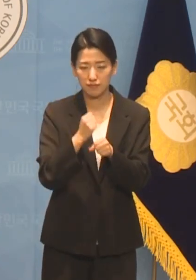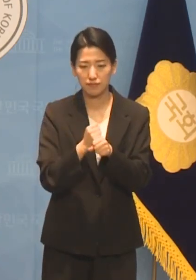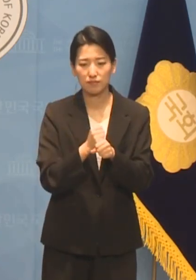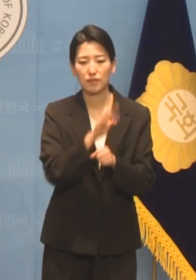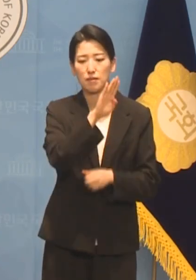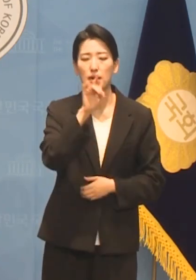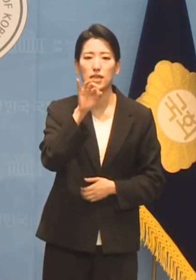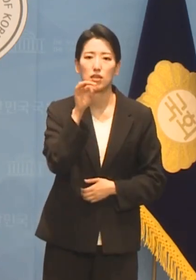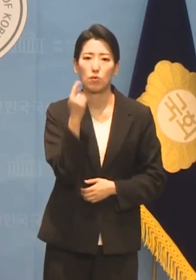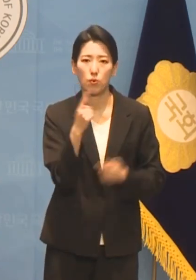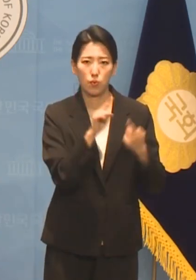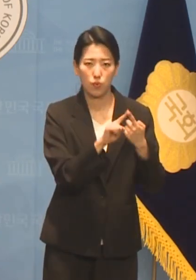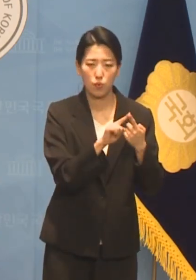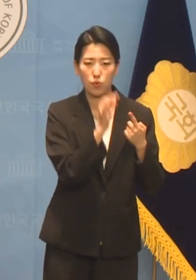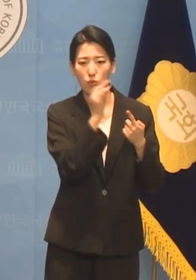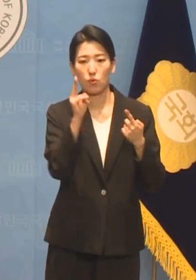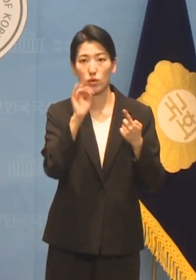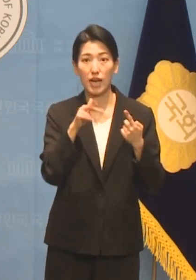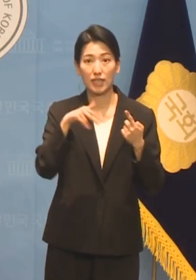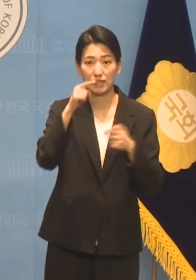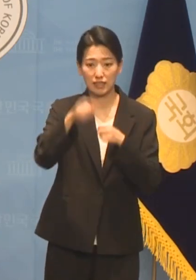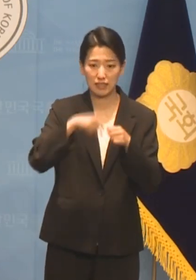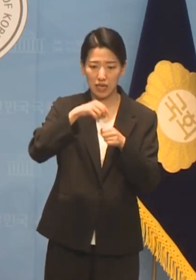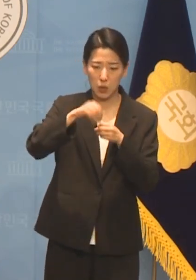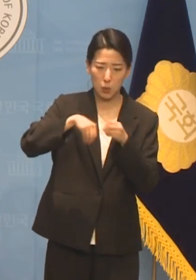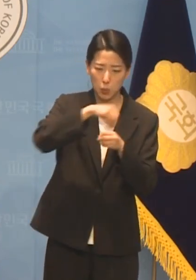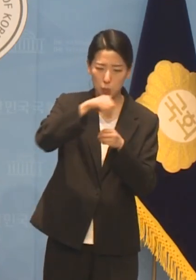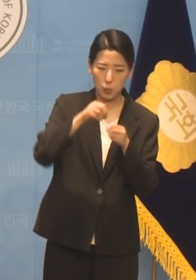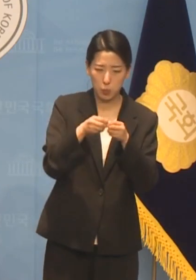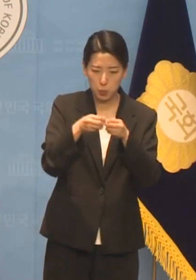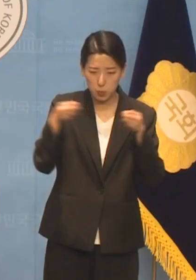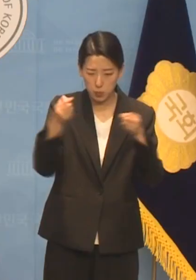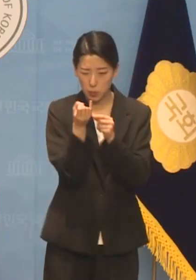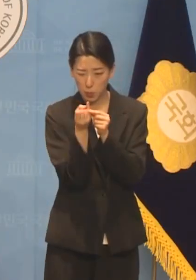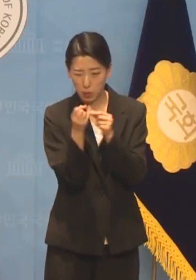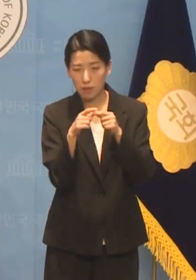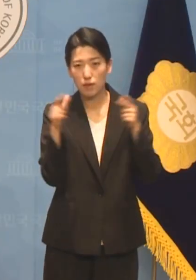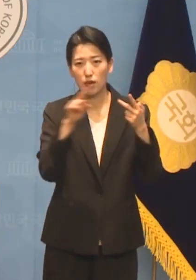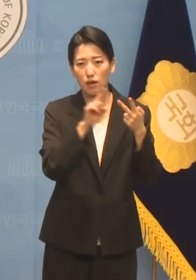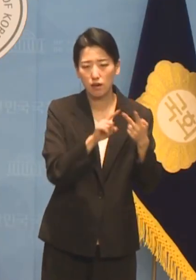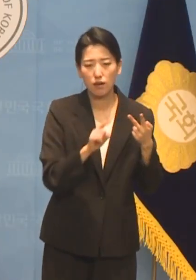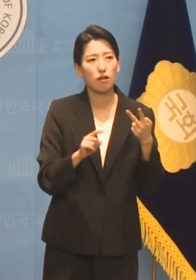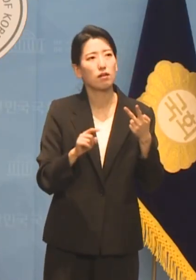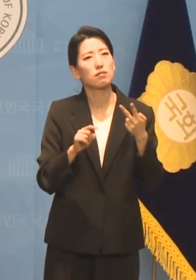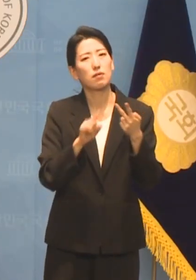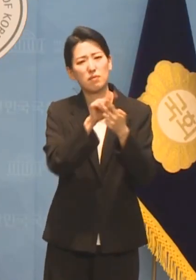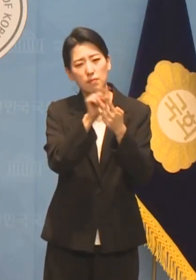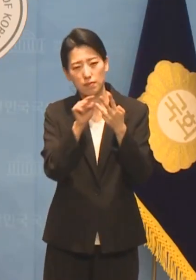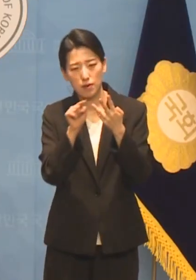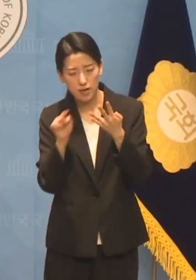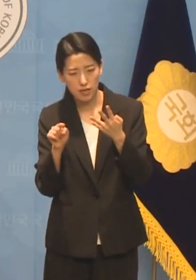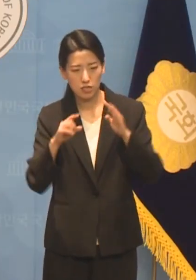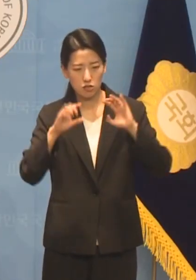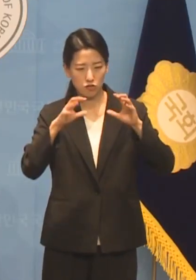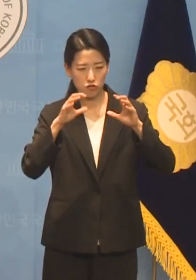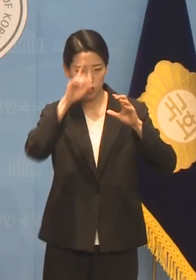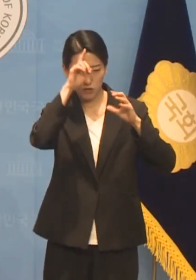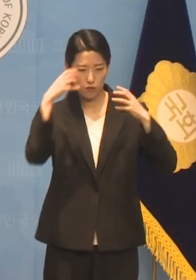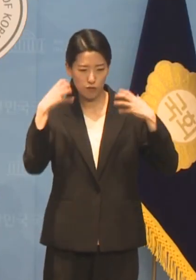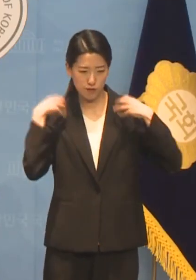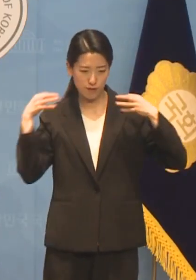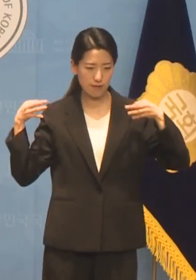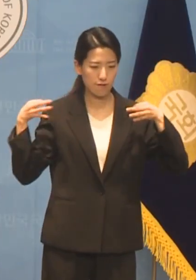바이오, 양자, 우주기술 등 초격차 기술을 확보해 국가적 역량을 집중